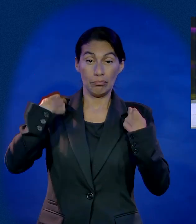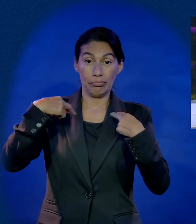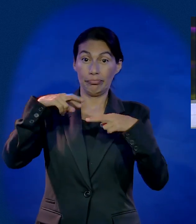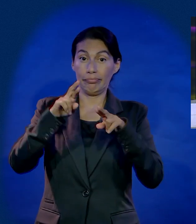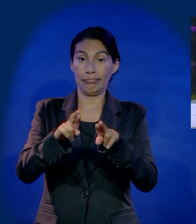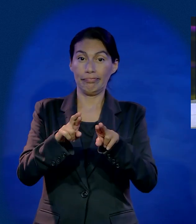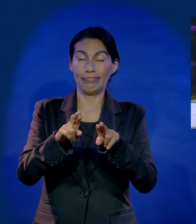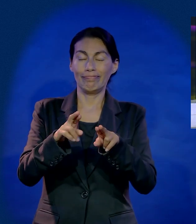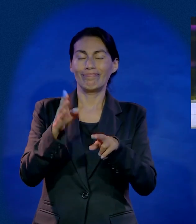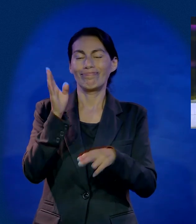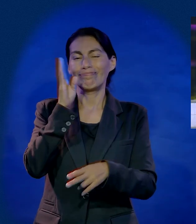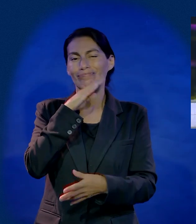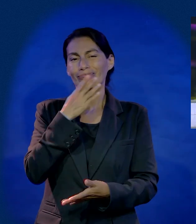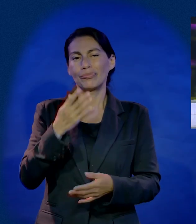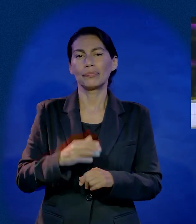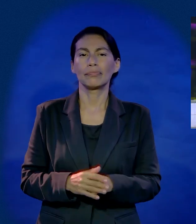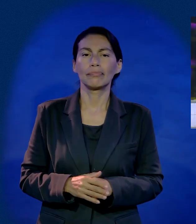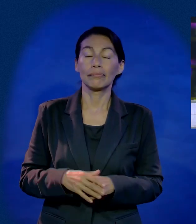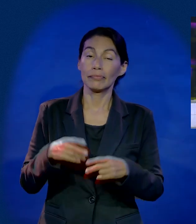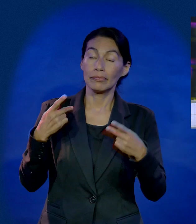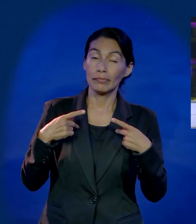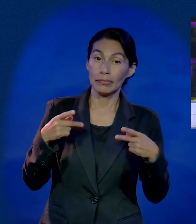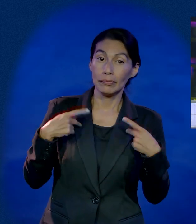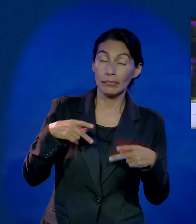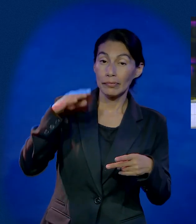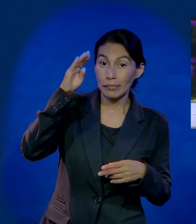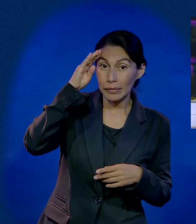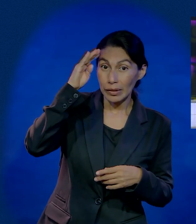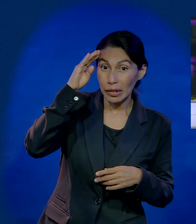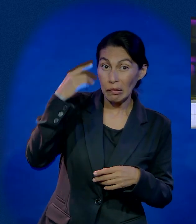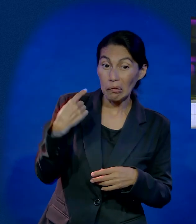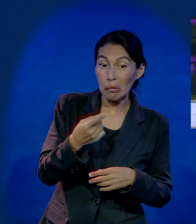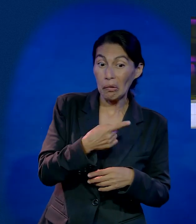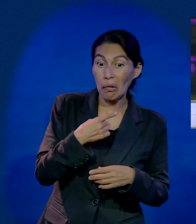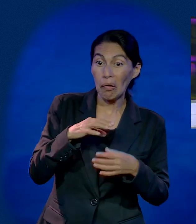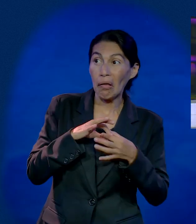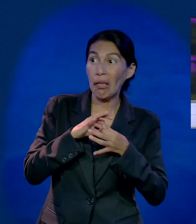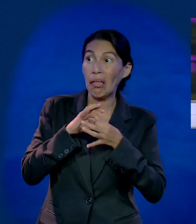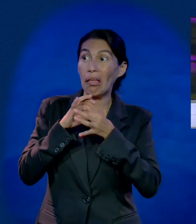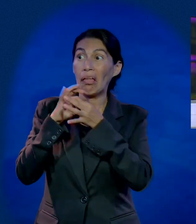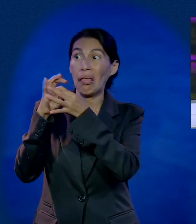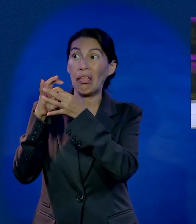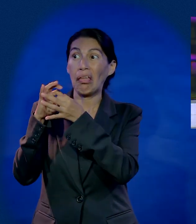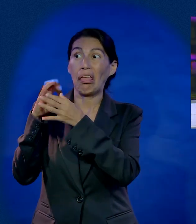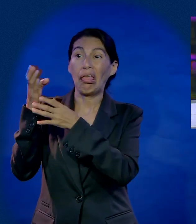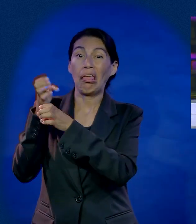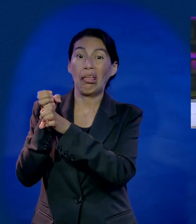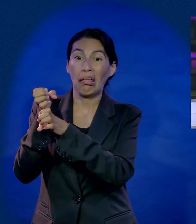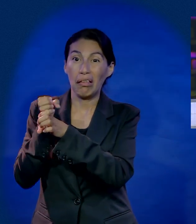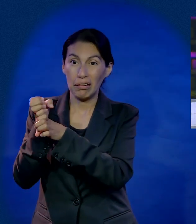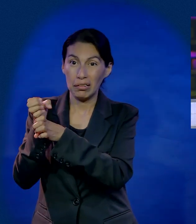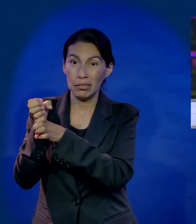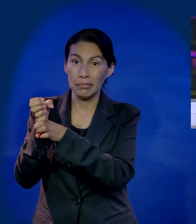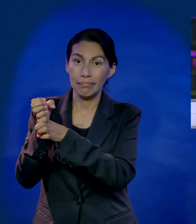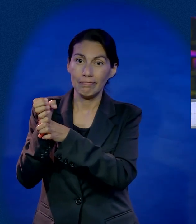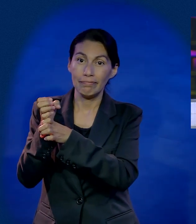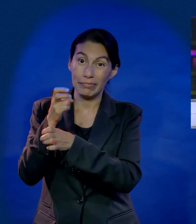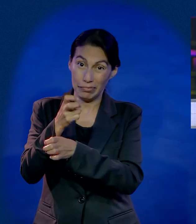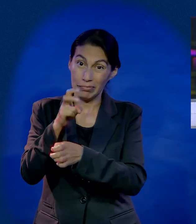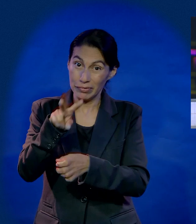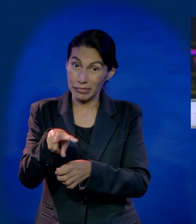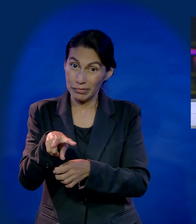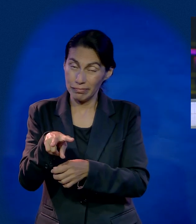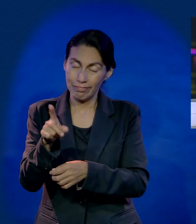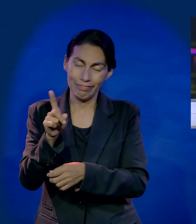Y mal representamos a Cristo, porque la gente piensa que vivimos sometidos por Él.